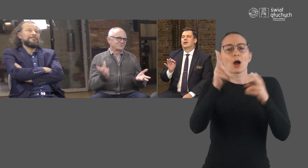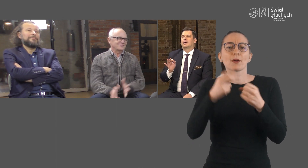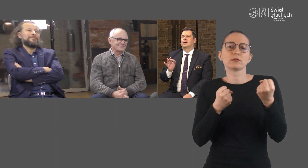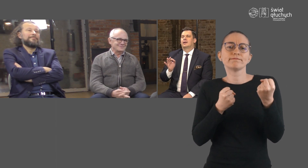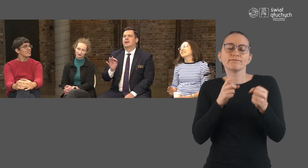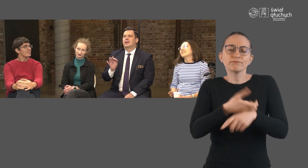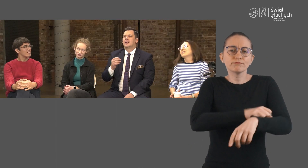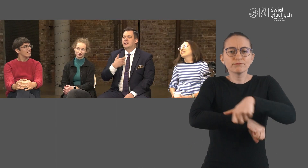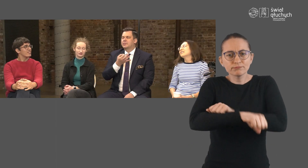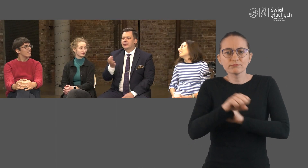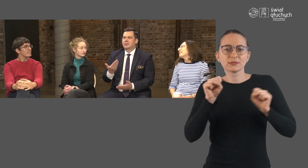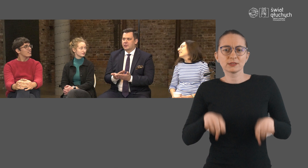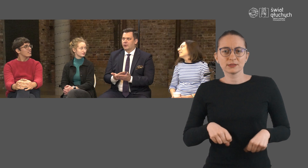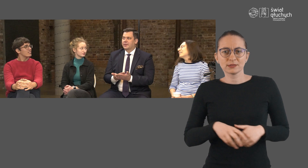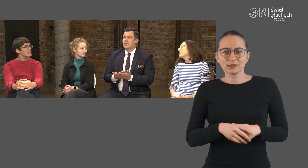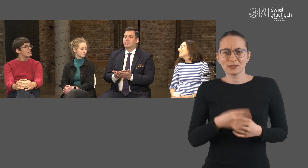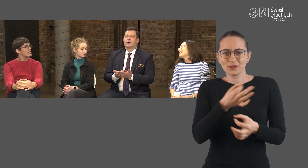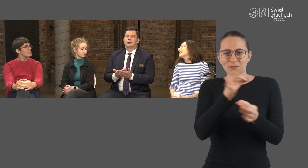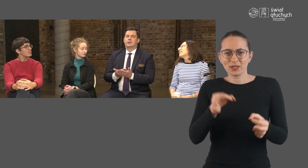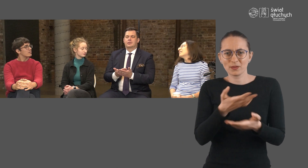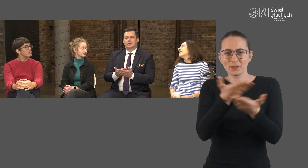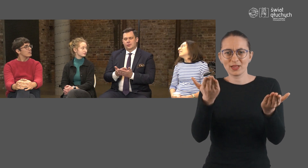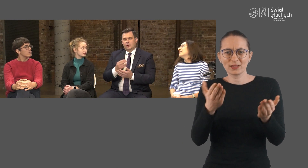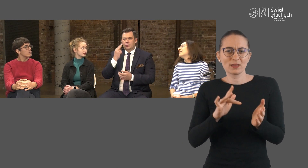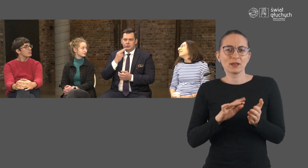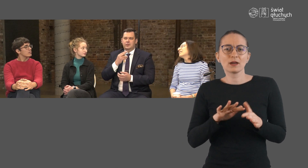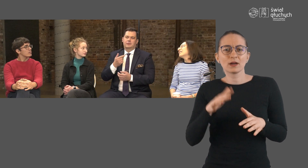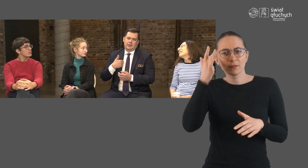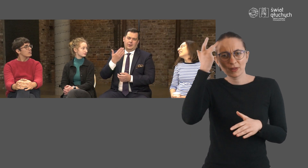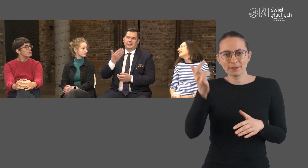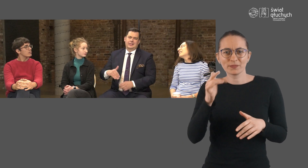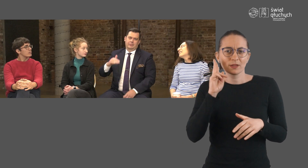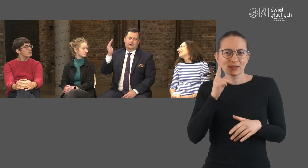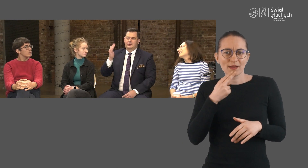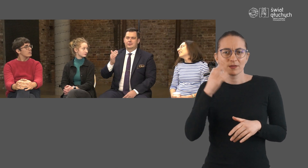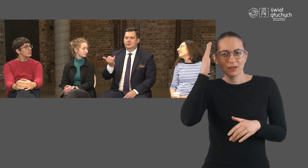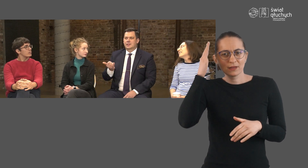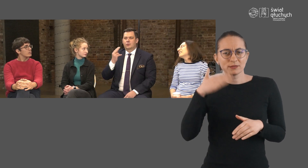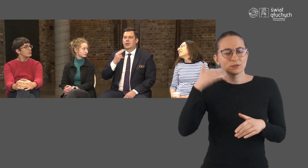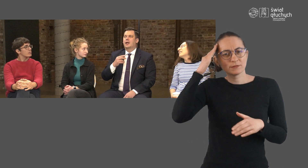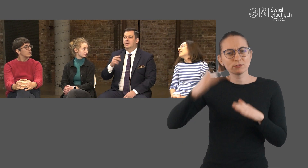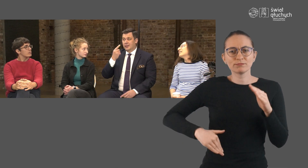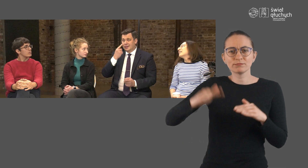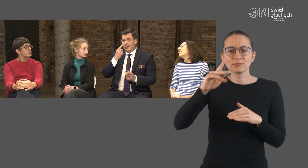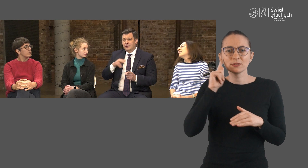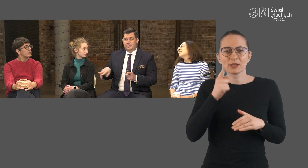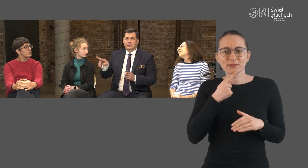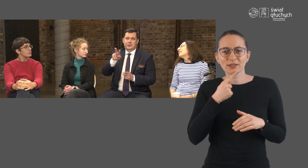Dobrze. Ja zapytałem dlaczego. Bo głusi, no ja akurat znam od dziecka głuchych,